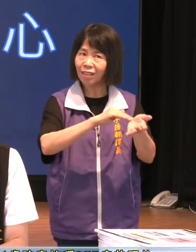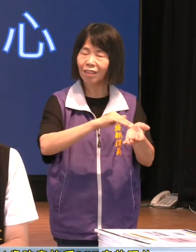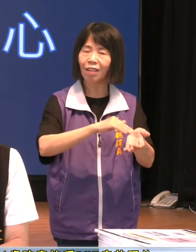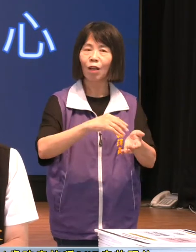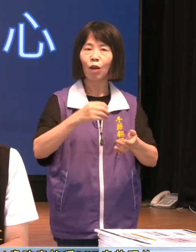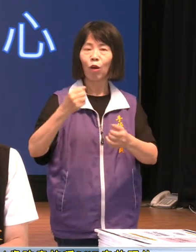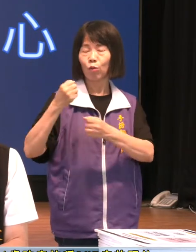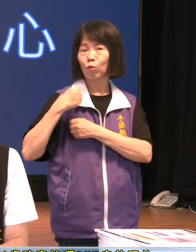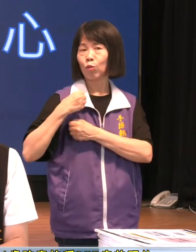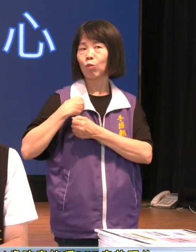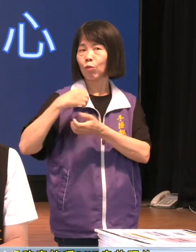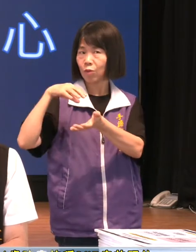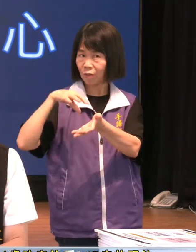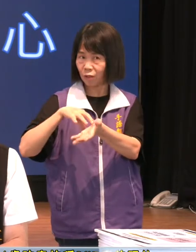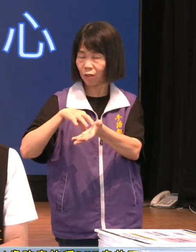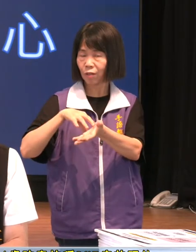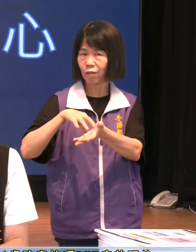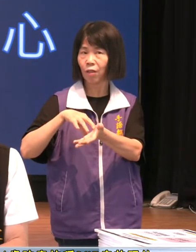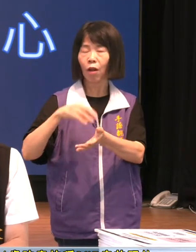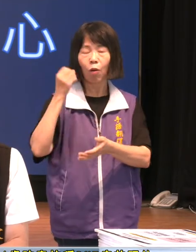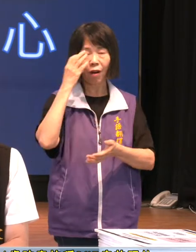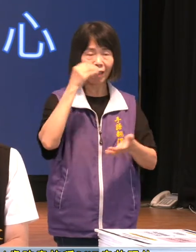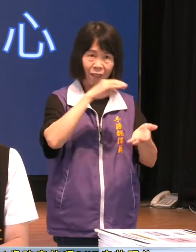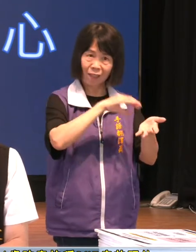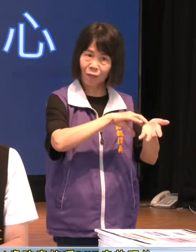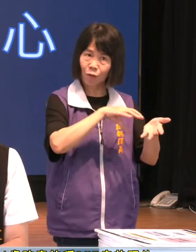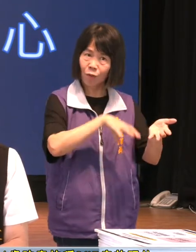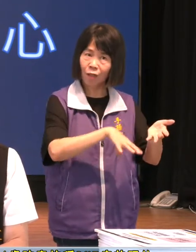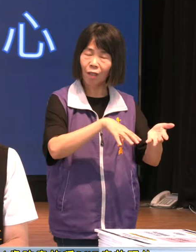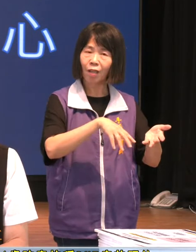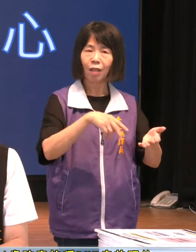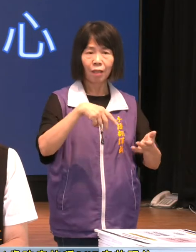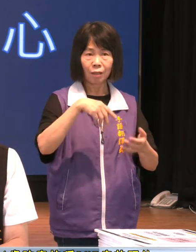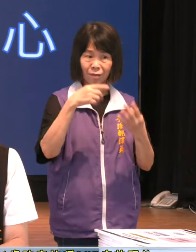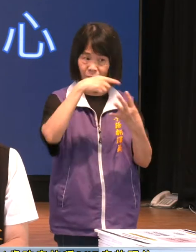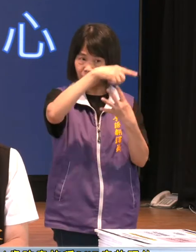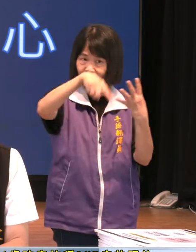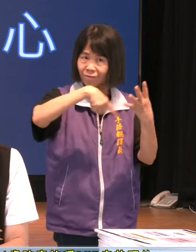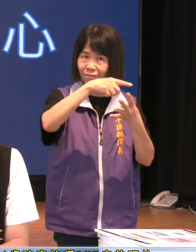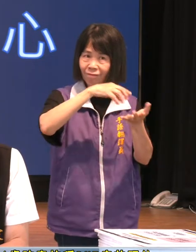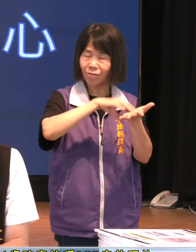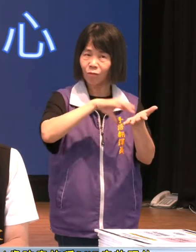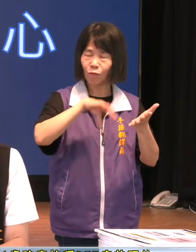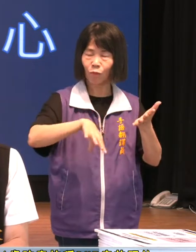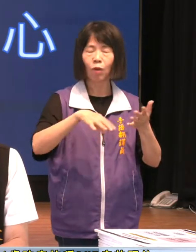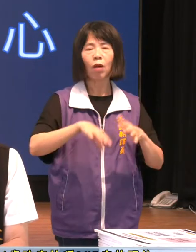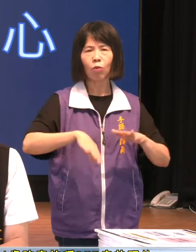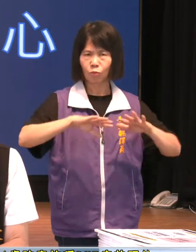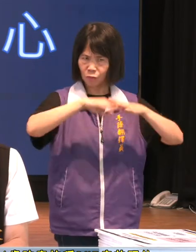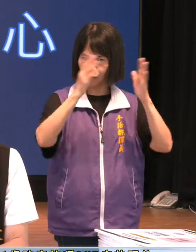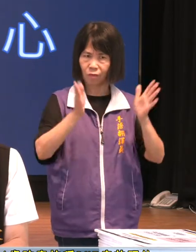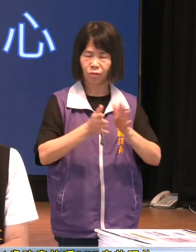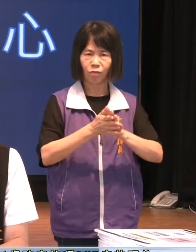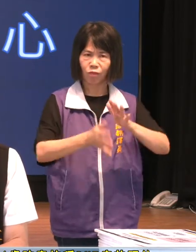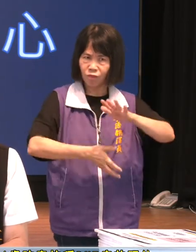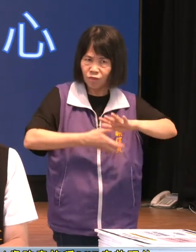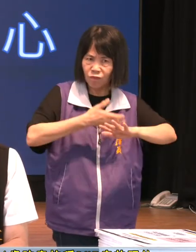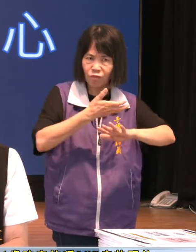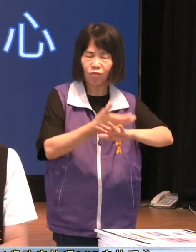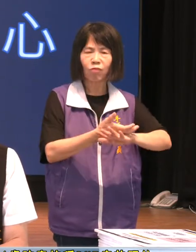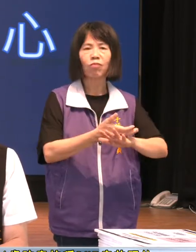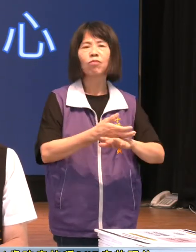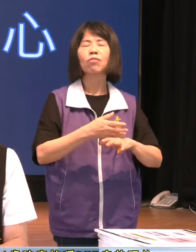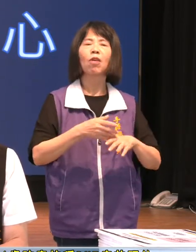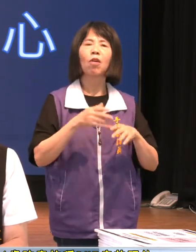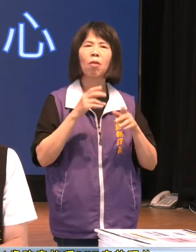莲总国立花莲医院布立花莲医院还有国军花莲总医院都有非常多的人来